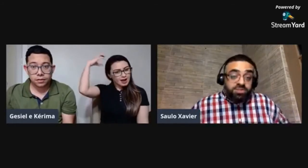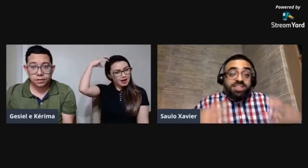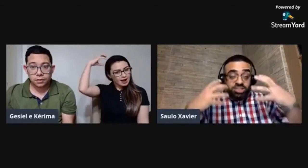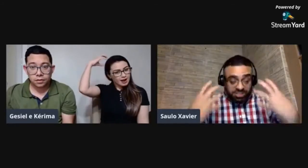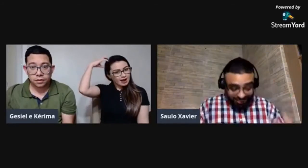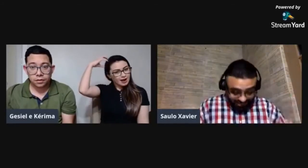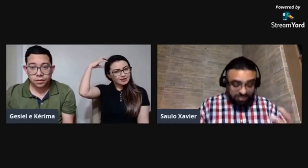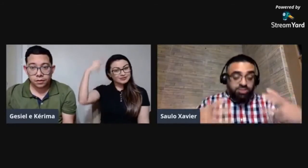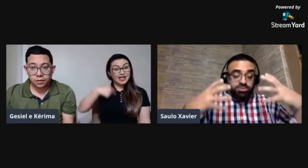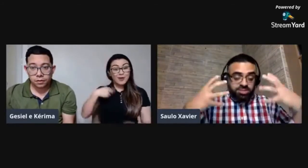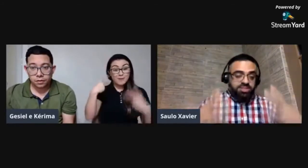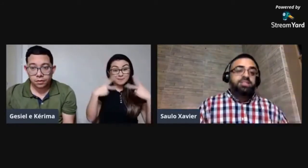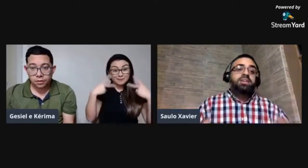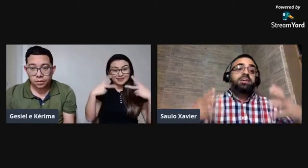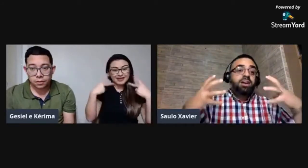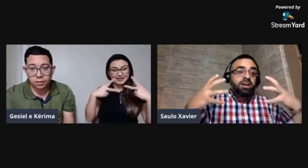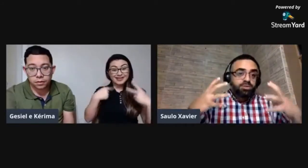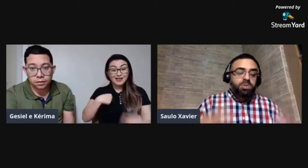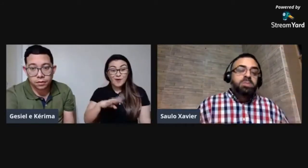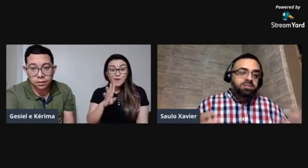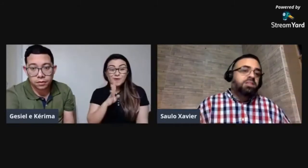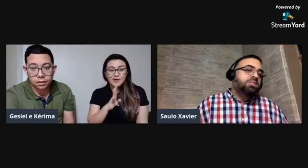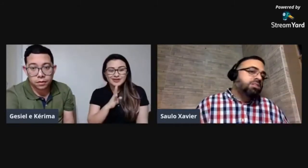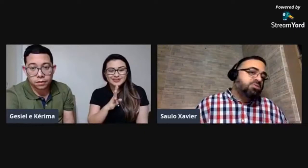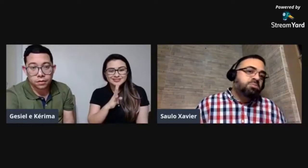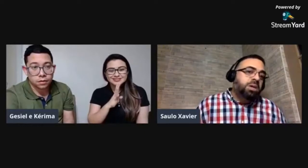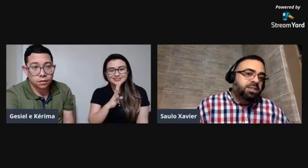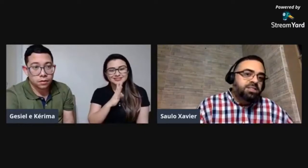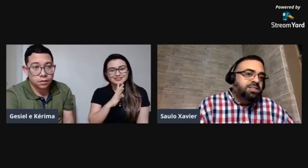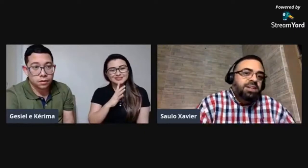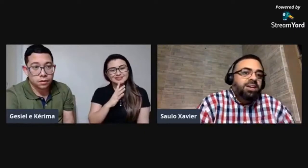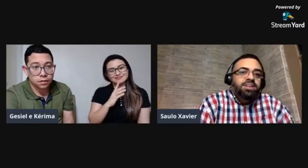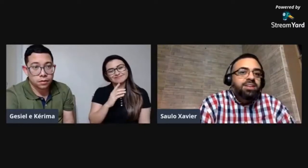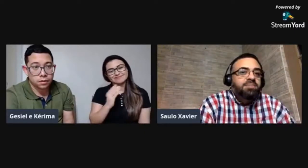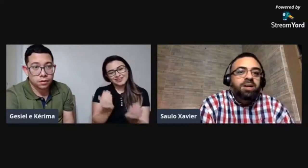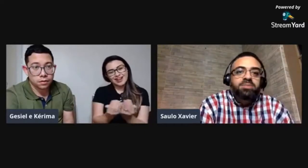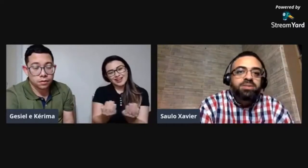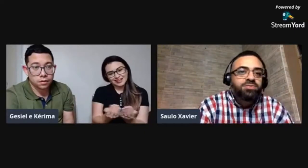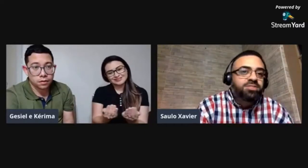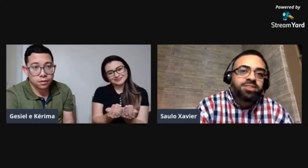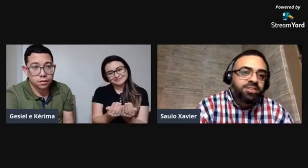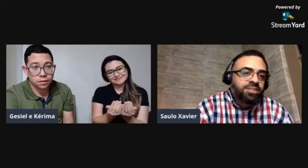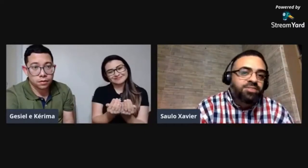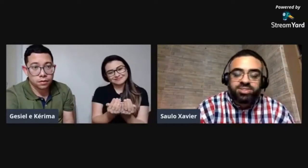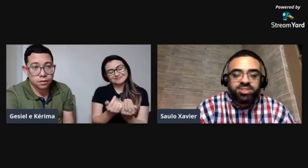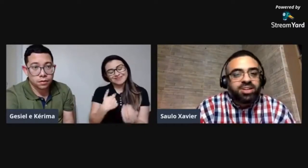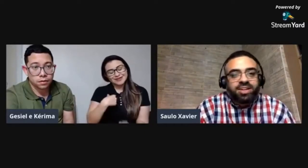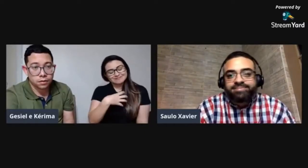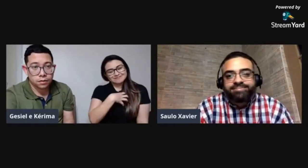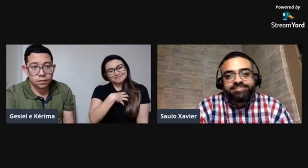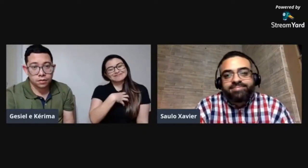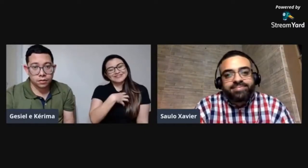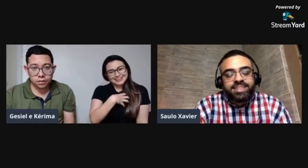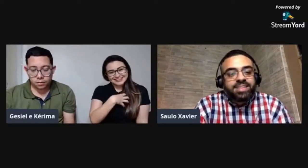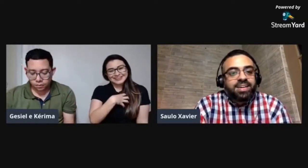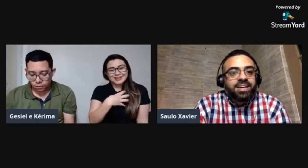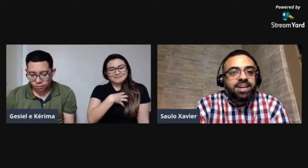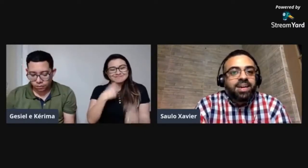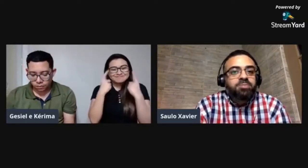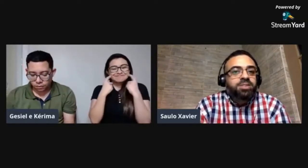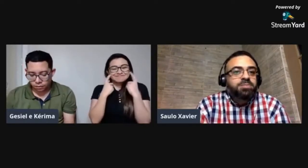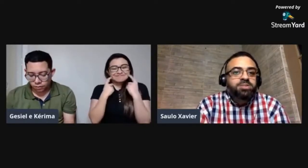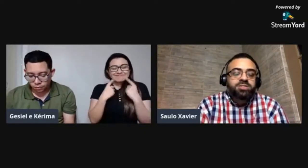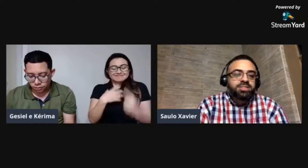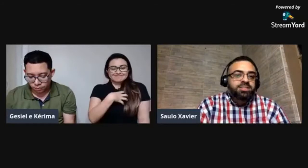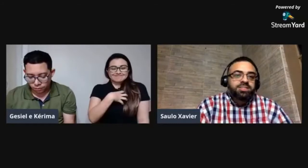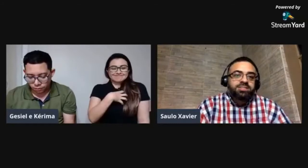que eu tive a chance de conhecer os primeiros cristãos de um país. Assim, aquilo ali para mim foi para chorar.